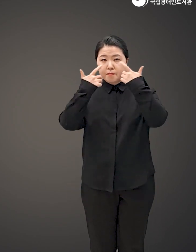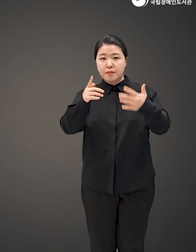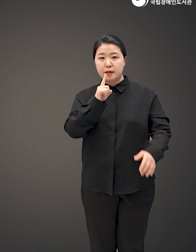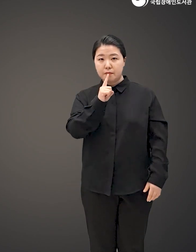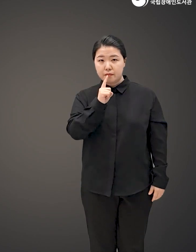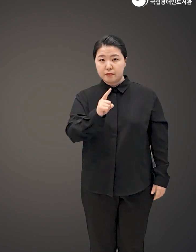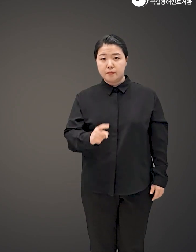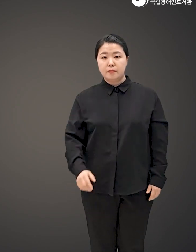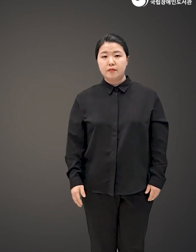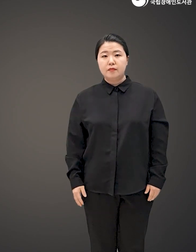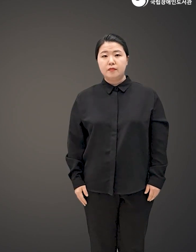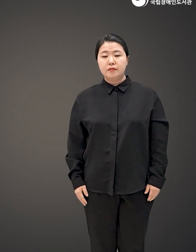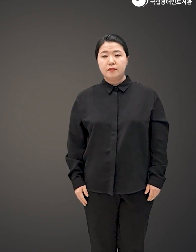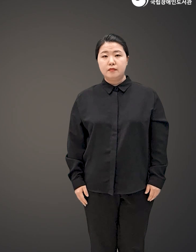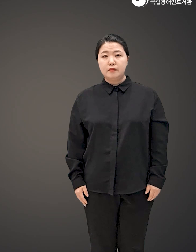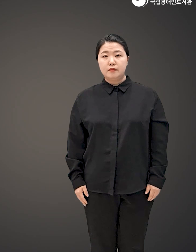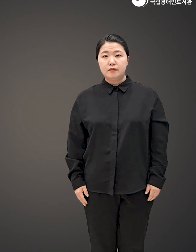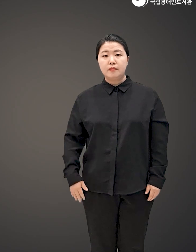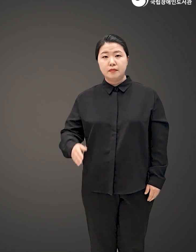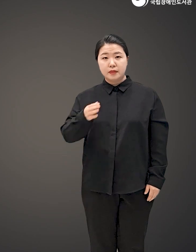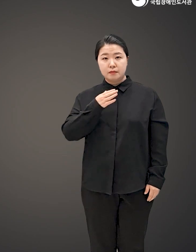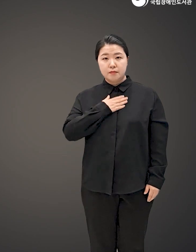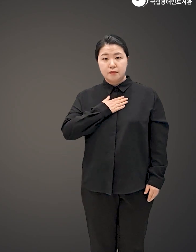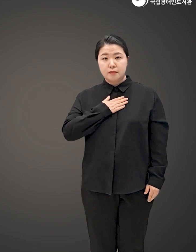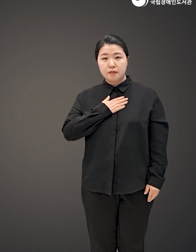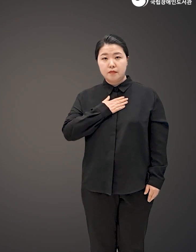다시 한번 확실하게 말하는데, 레이철.